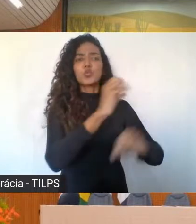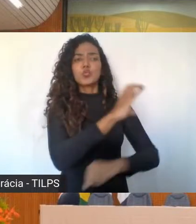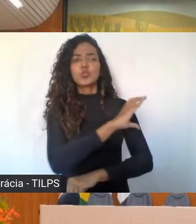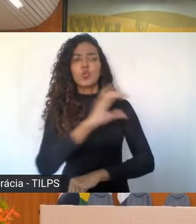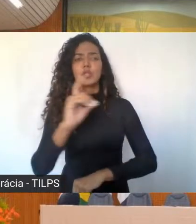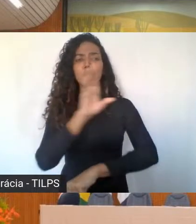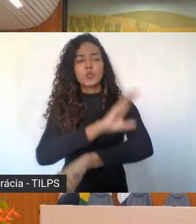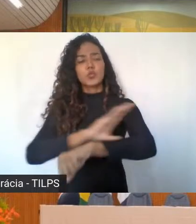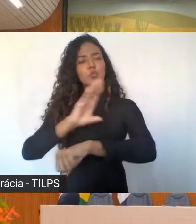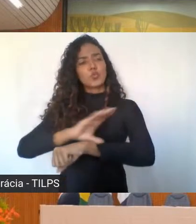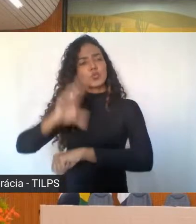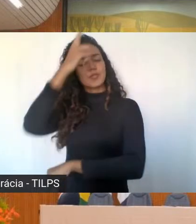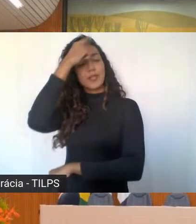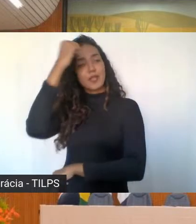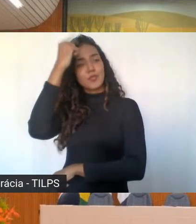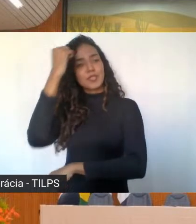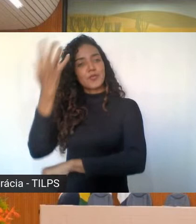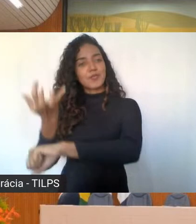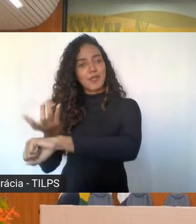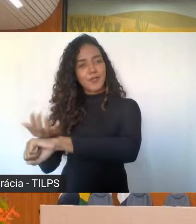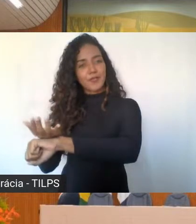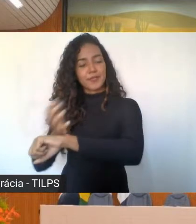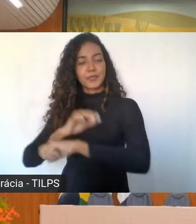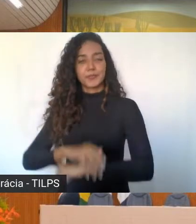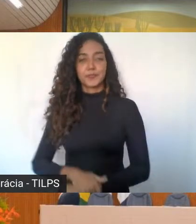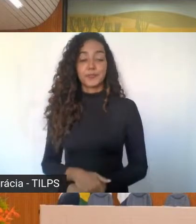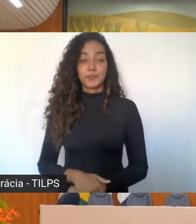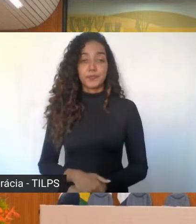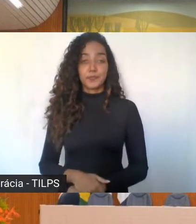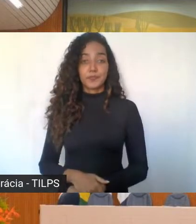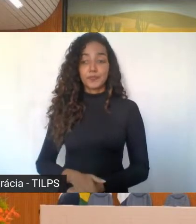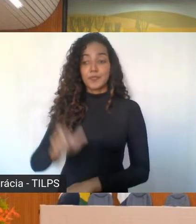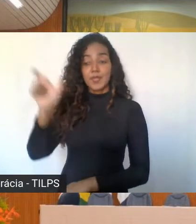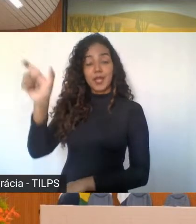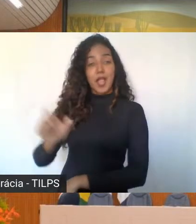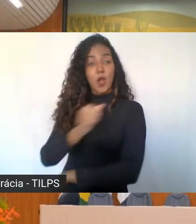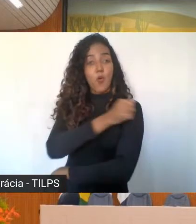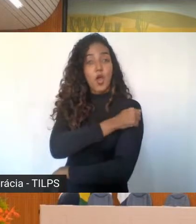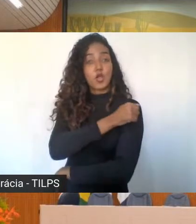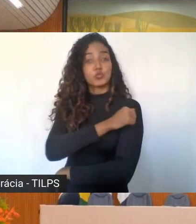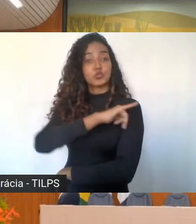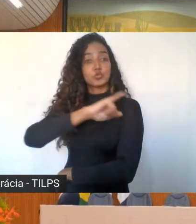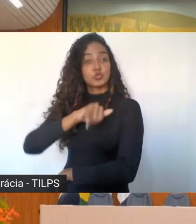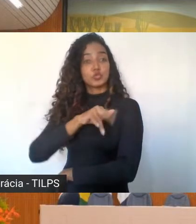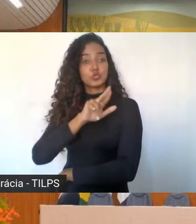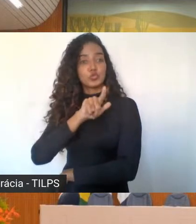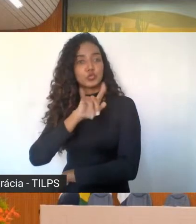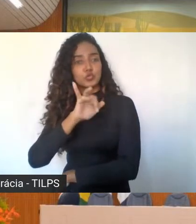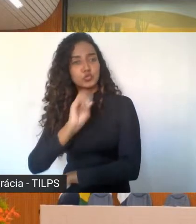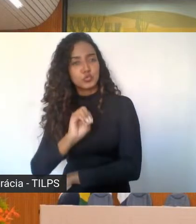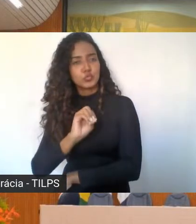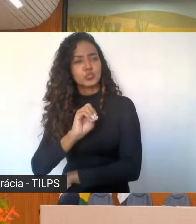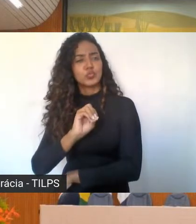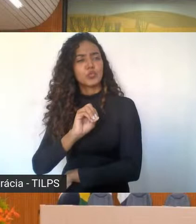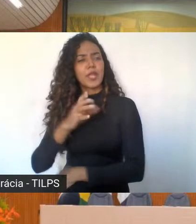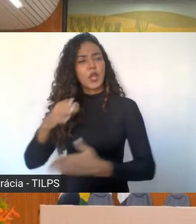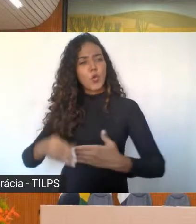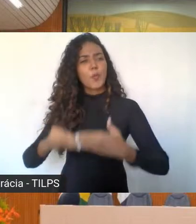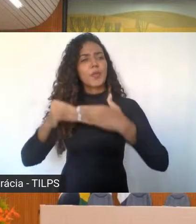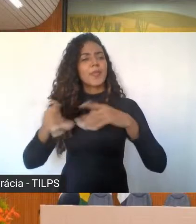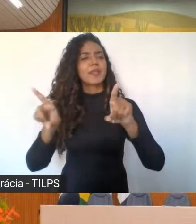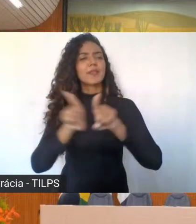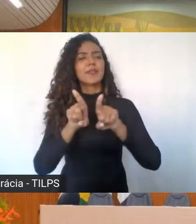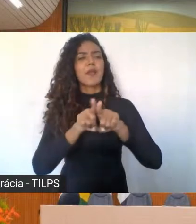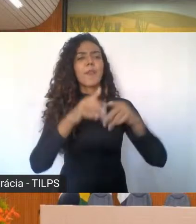da UFRPE. Ao nosso discente Júlio Lima, cumprimento e em nome dele saúdo todos os